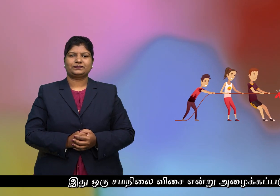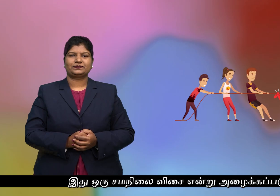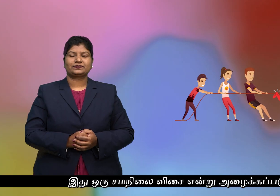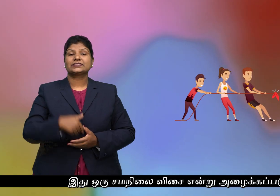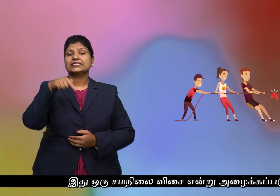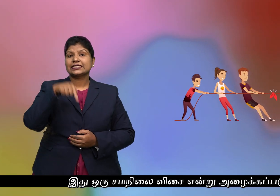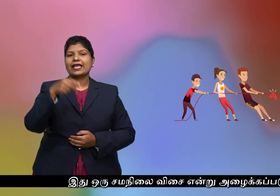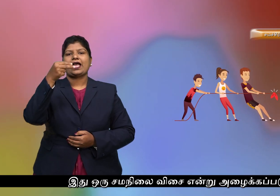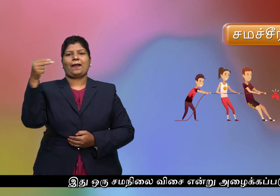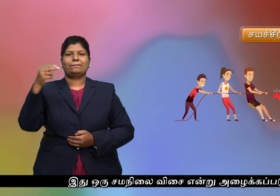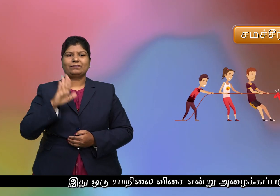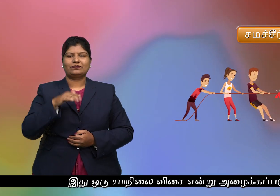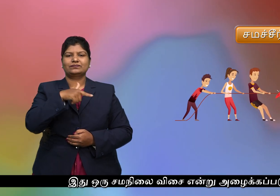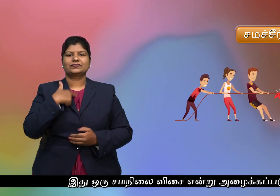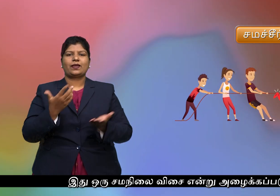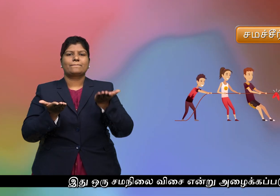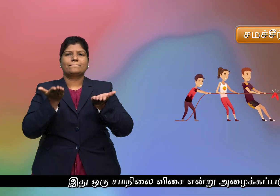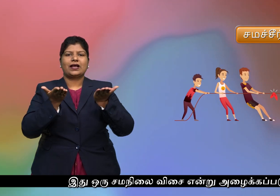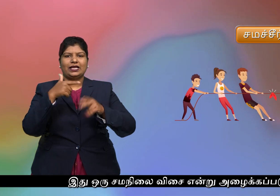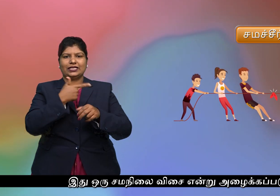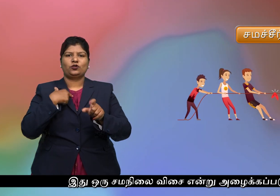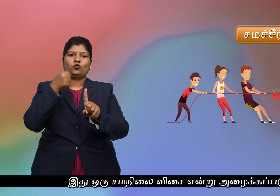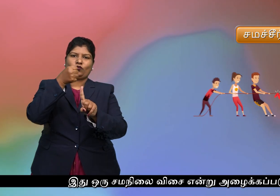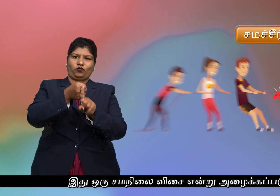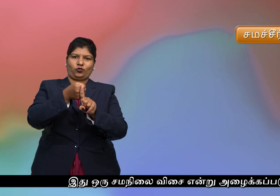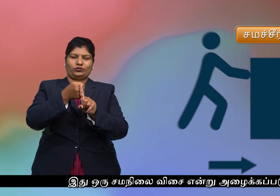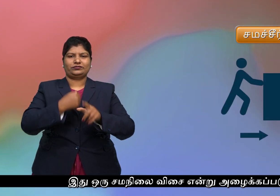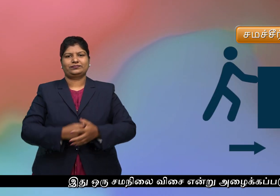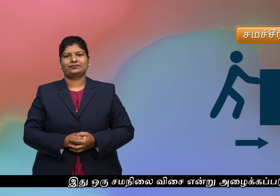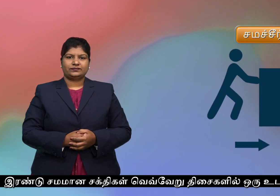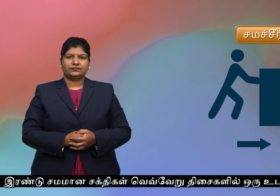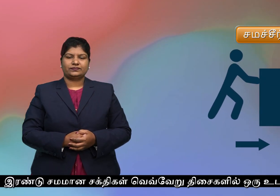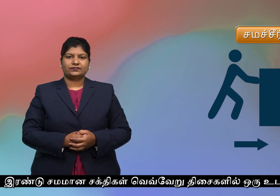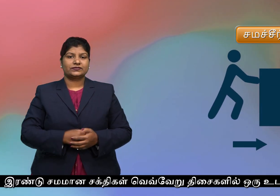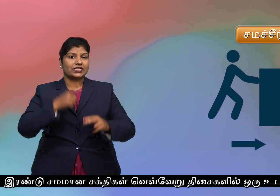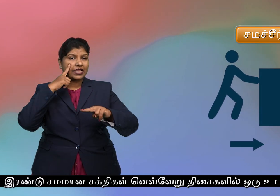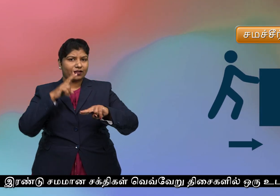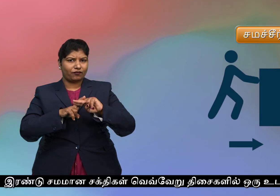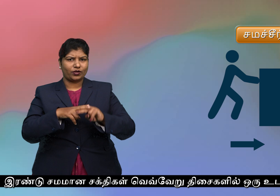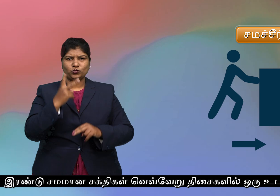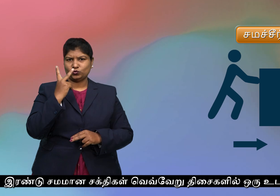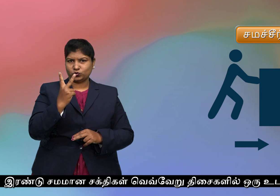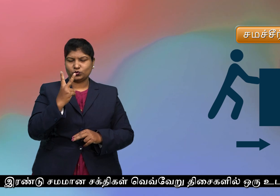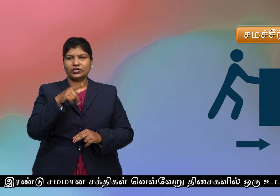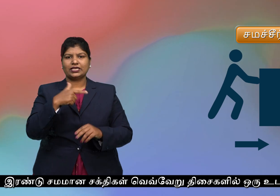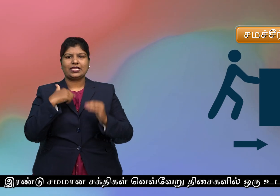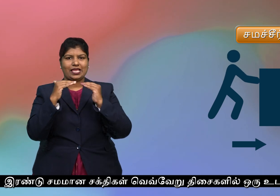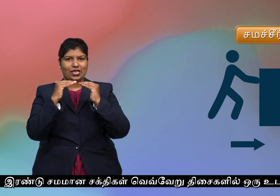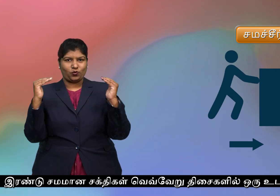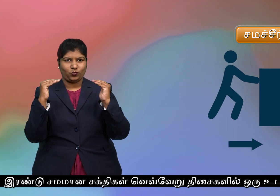இது ஒரு சமநிலை விசை என்று அழைக்கப்படுகிறது. இரண்டு சமமான விசைகள் வெவ்வேறு திசைகளில்